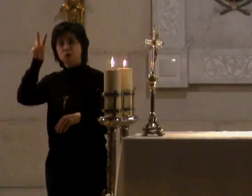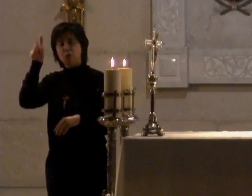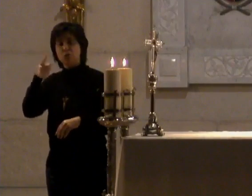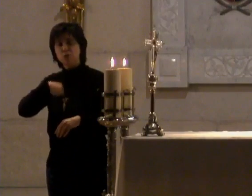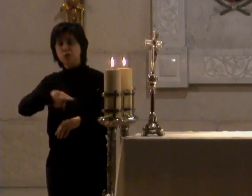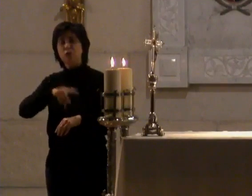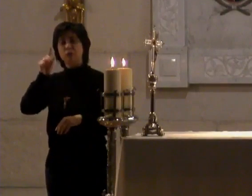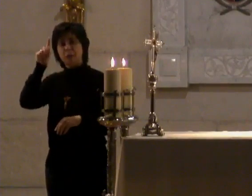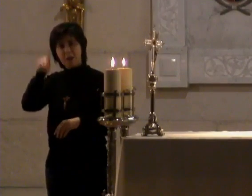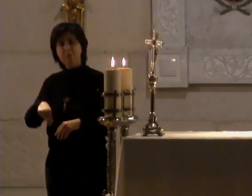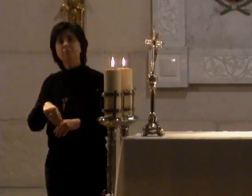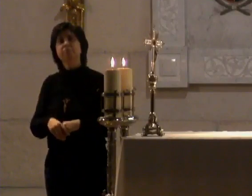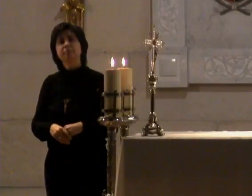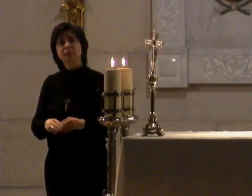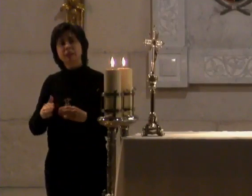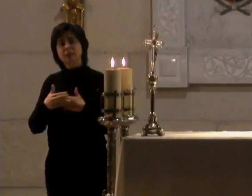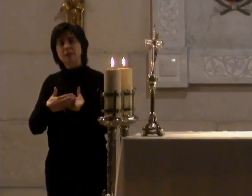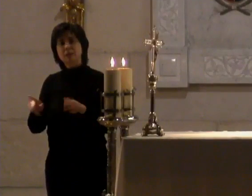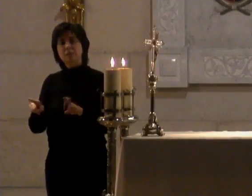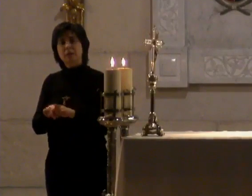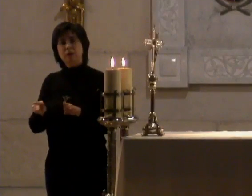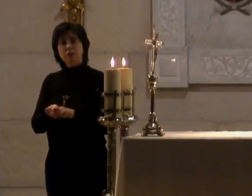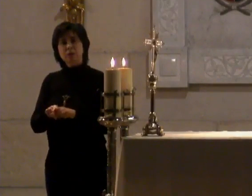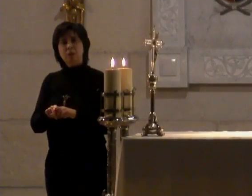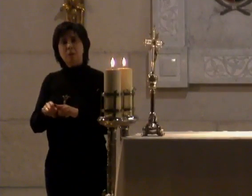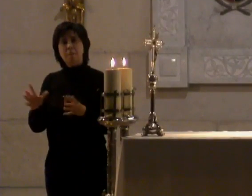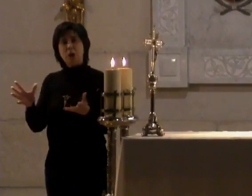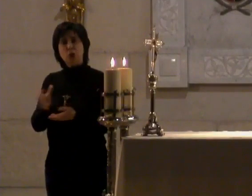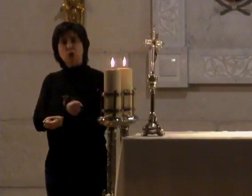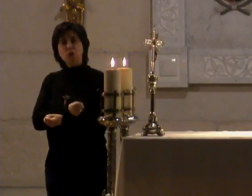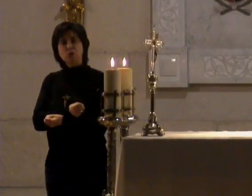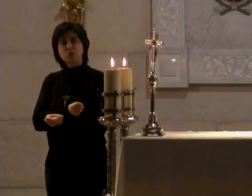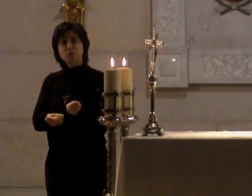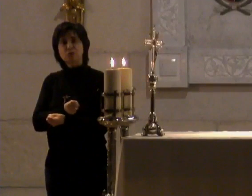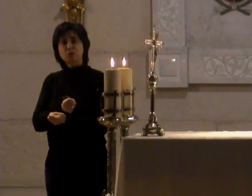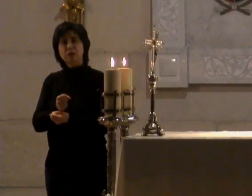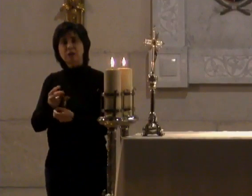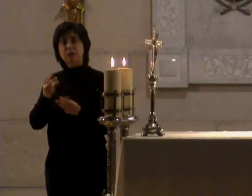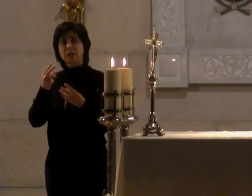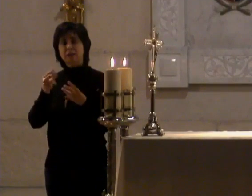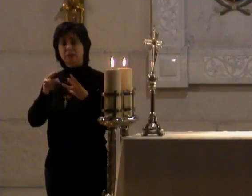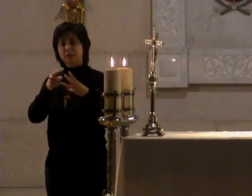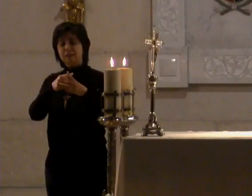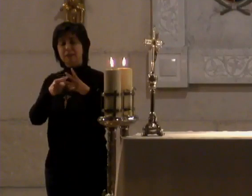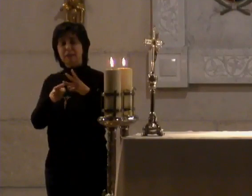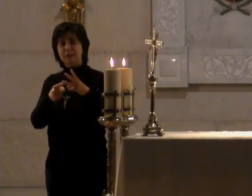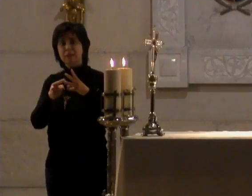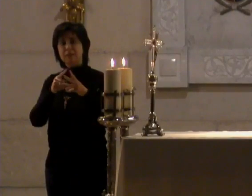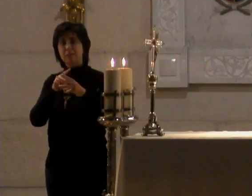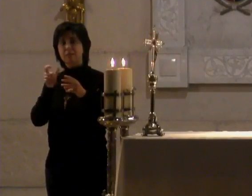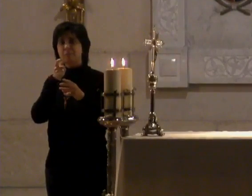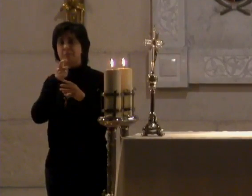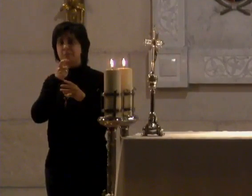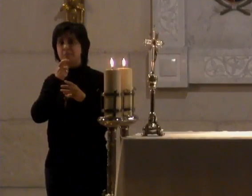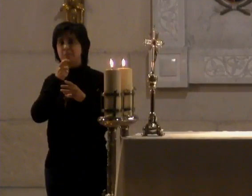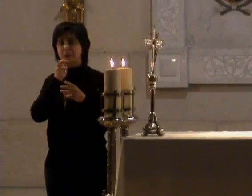también. Queridos hermanos, para todos estas tres palabras hoy